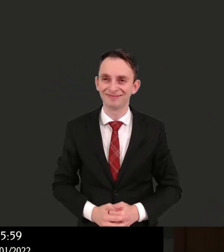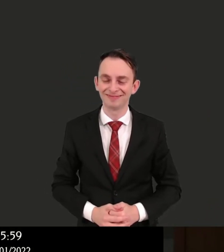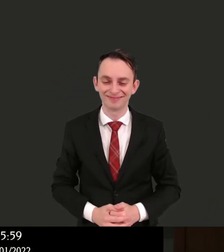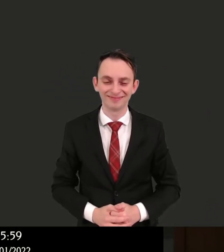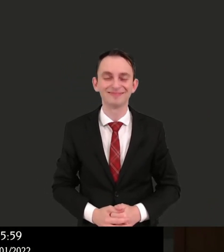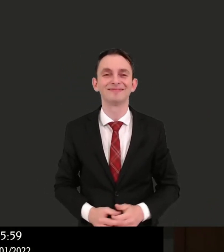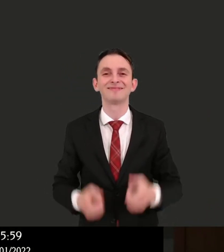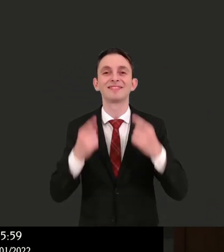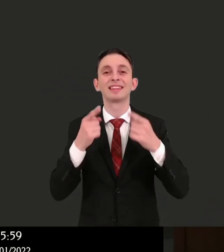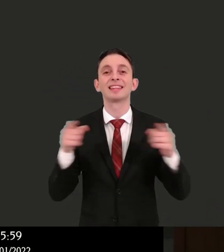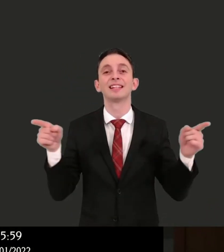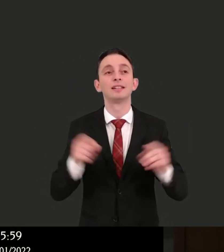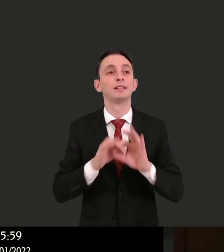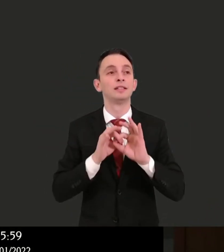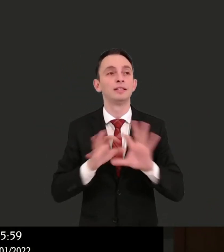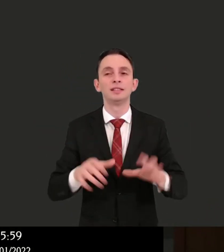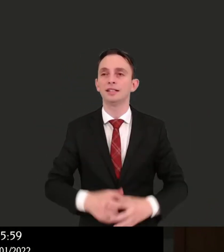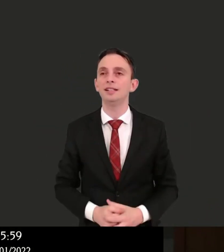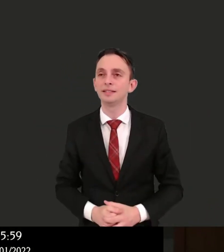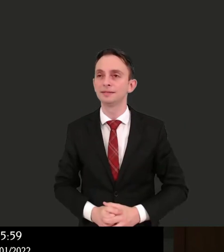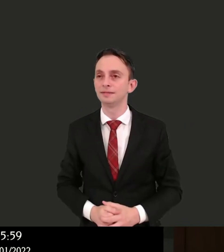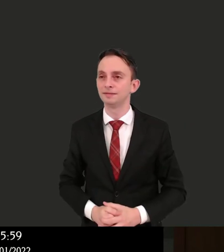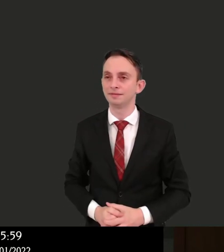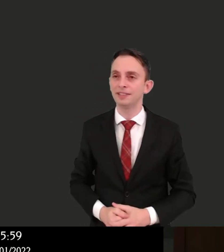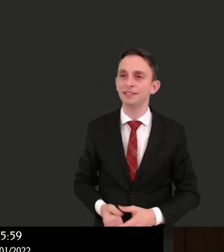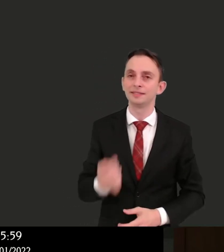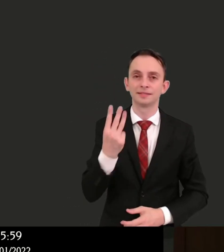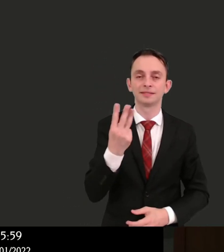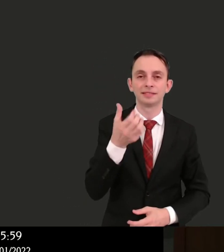Quem tem um cântico pode pedir. 360,